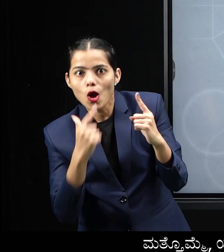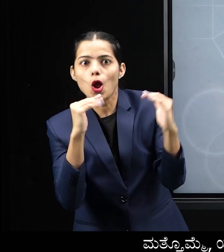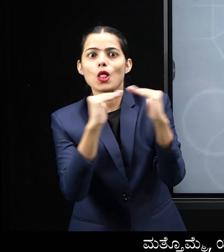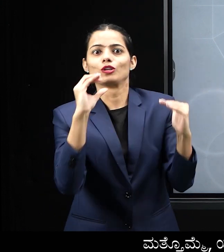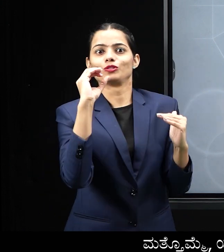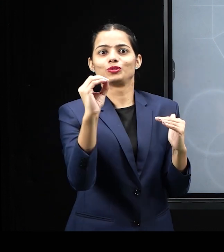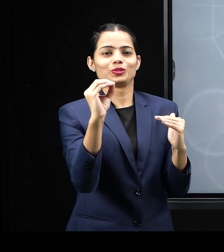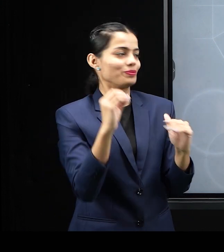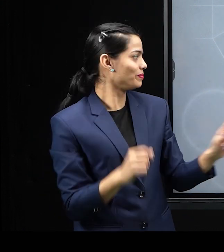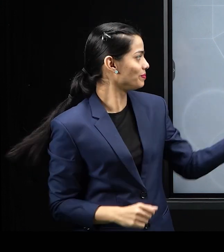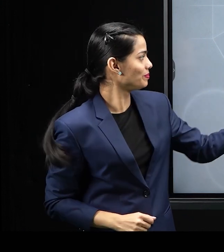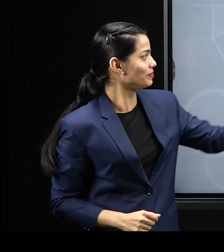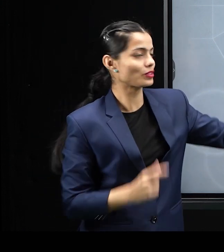0 ಅನ್ನು ಅನ್ವಯಿಸುವುದು.